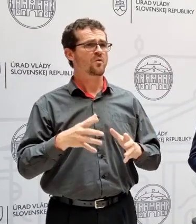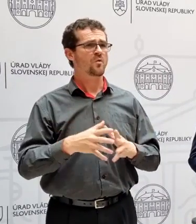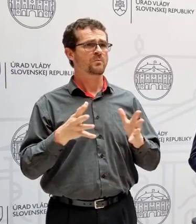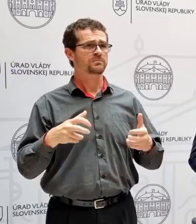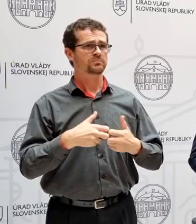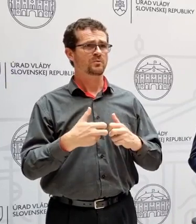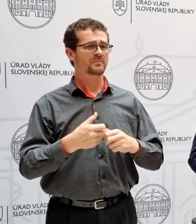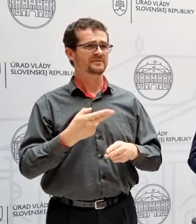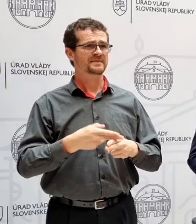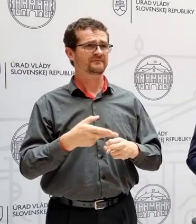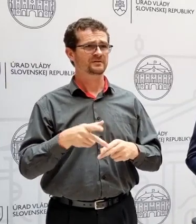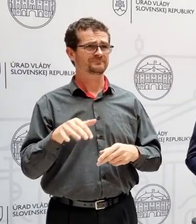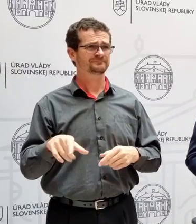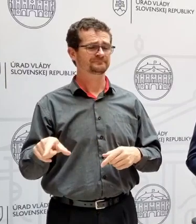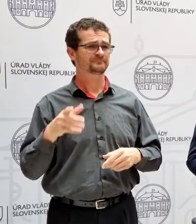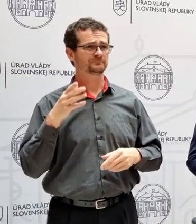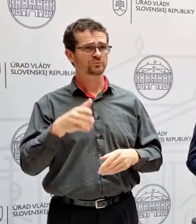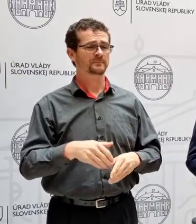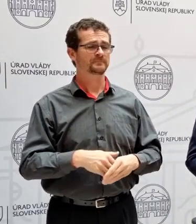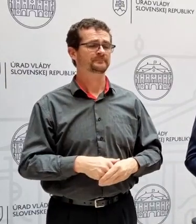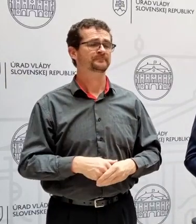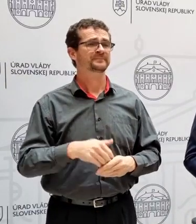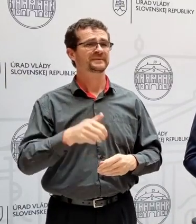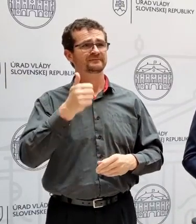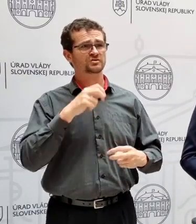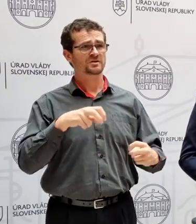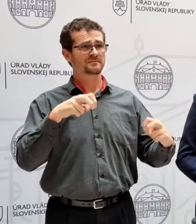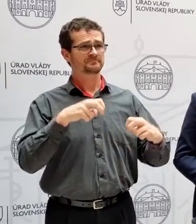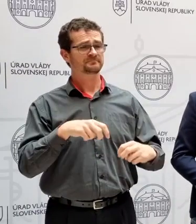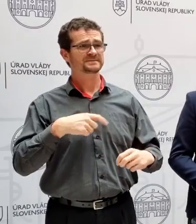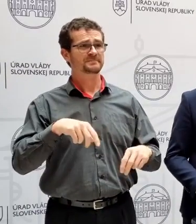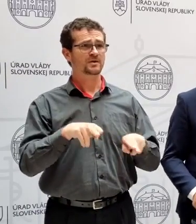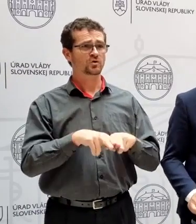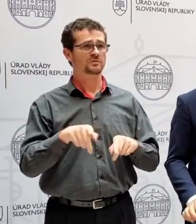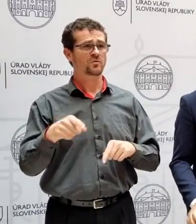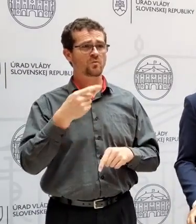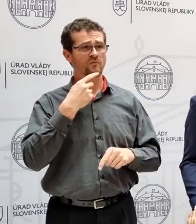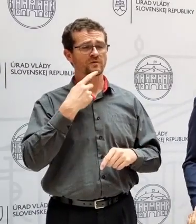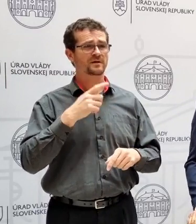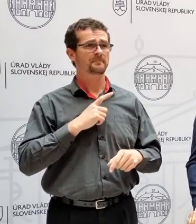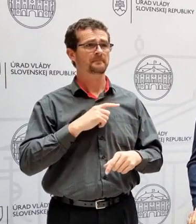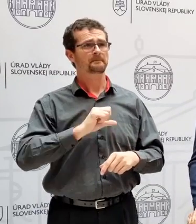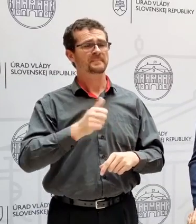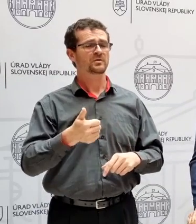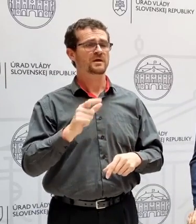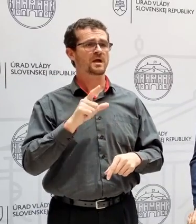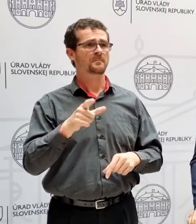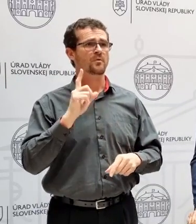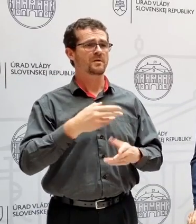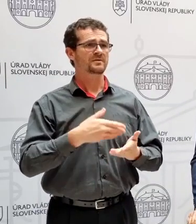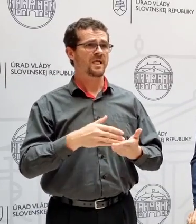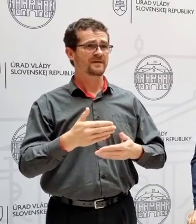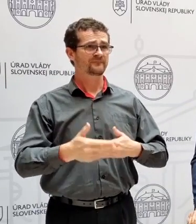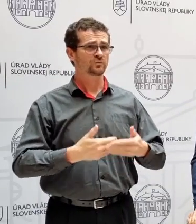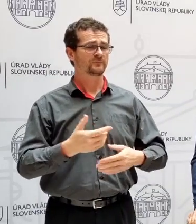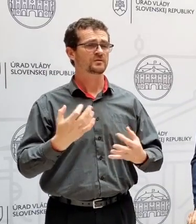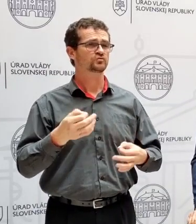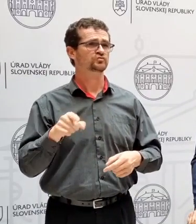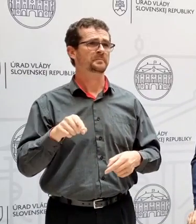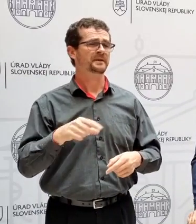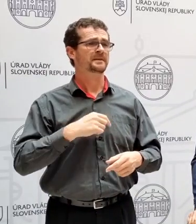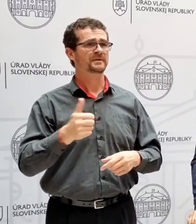obrovské problémy nedoriešené ide riešiť. Včera ste sedeli s hnutím Sme rodina, oni deklarovali nejaké svoje priority, ako by to mohlo ďalej fungovať, čo je